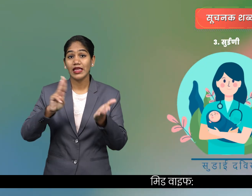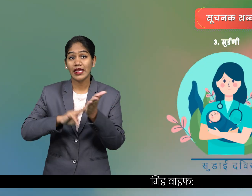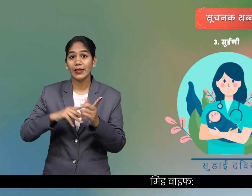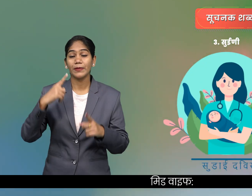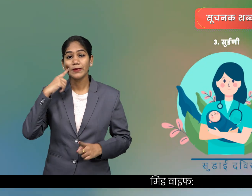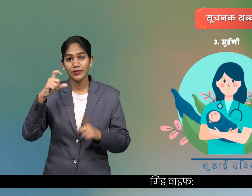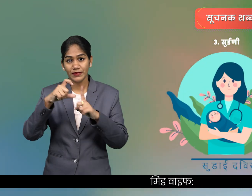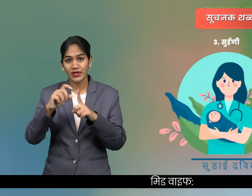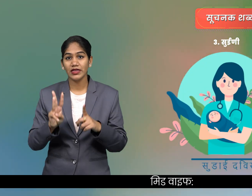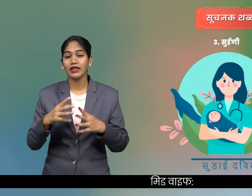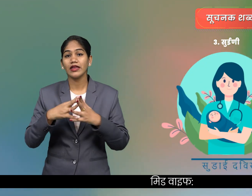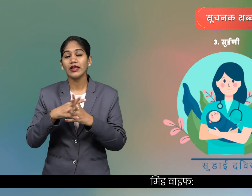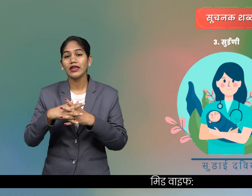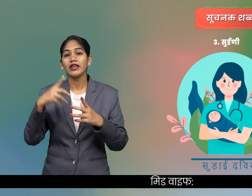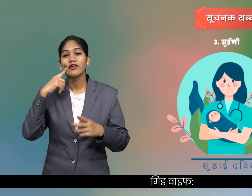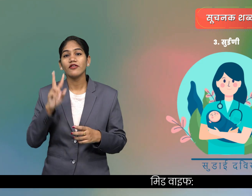मिडवाईफ.